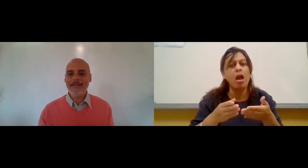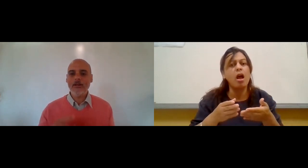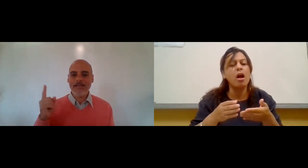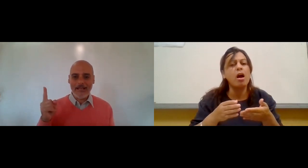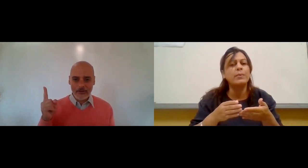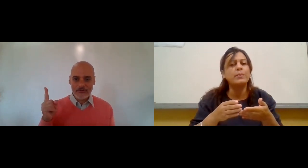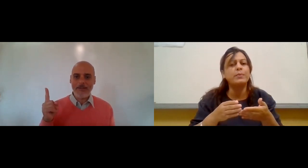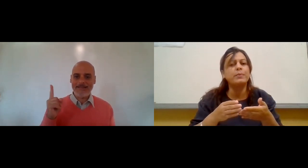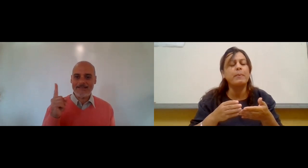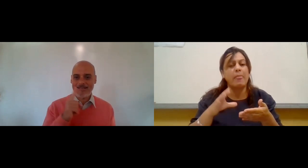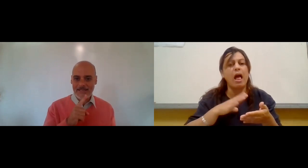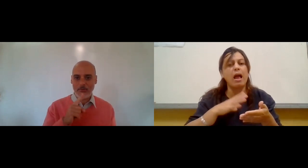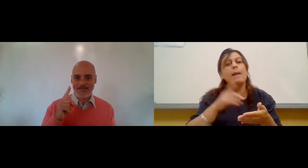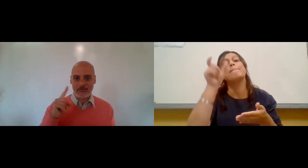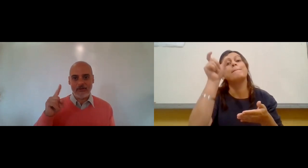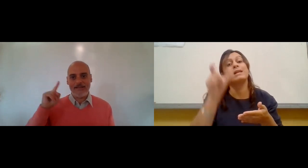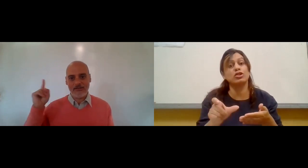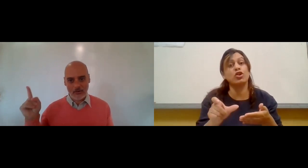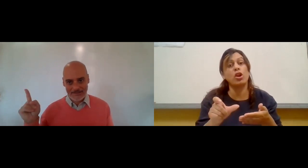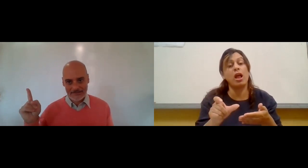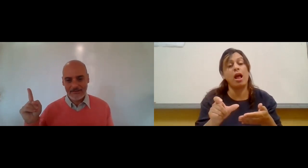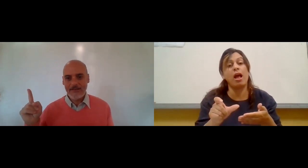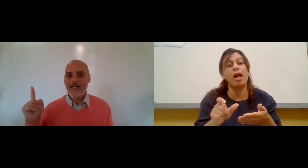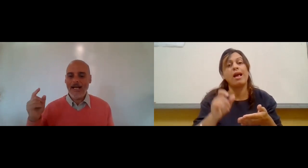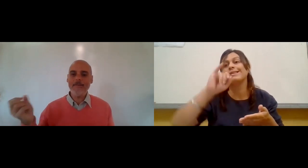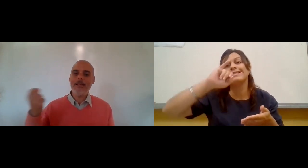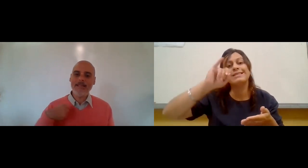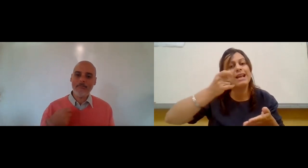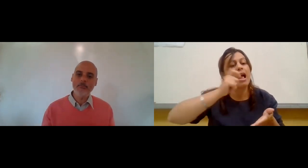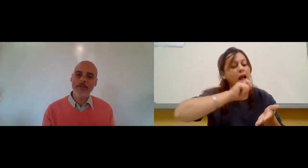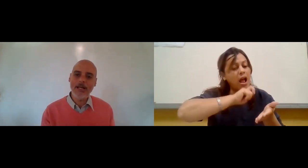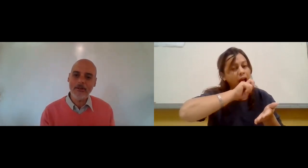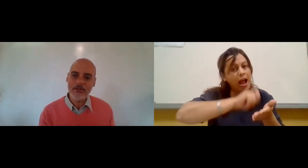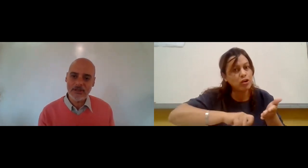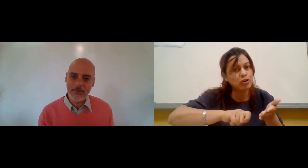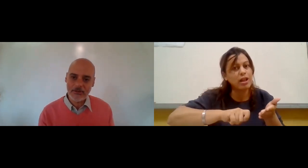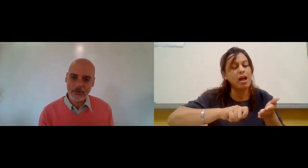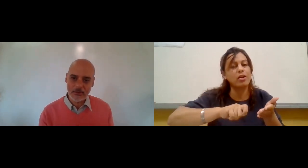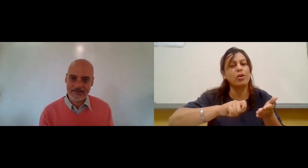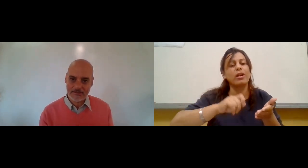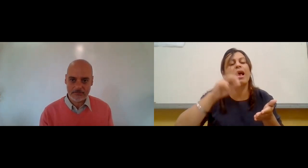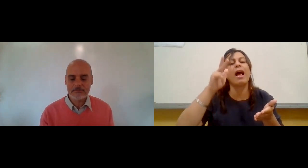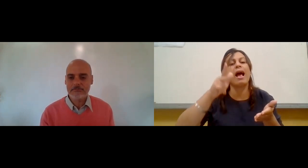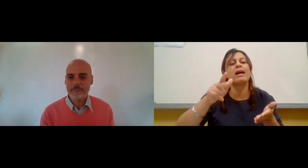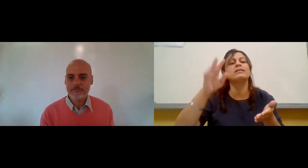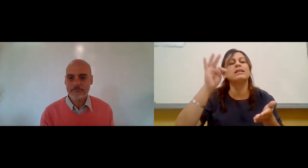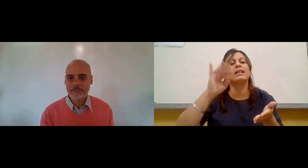los que estén anotados para hacer HTI, porque se anotaron en el CIOAS, ahí me mandan a mí un privado y yo les mando el grupo de